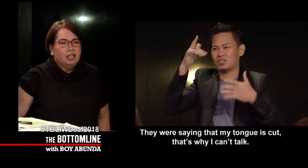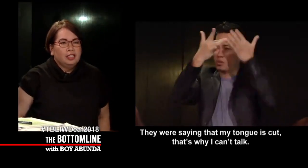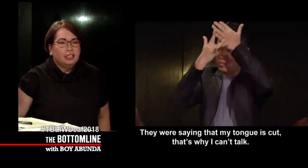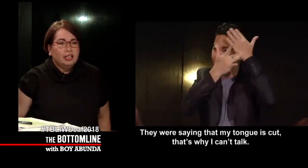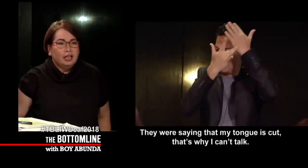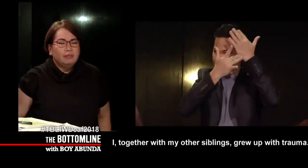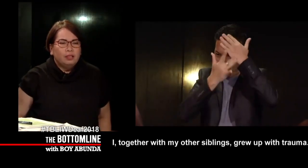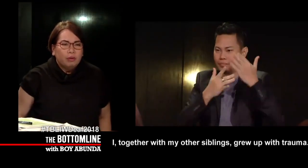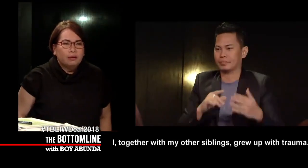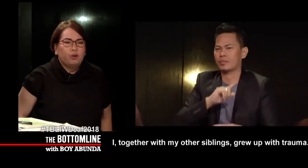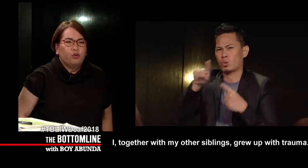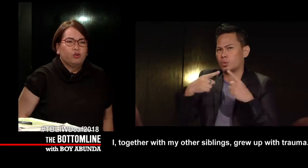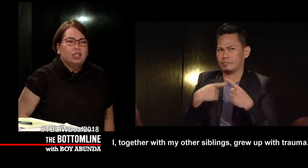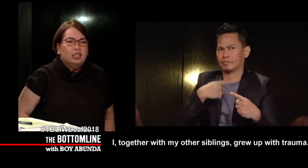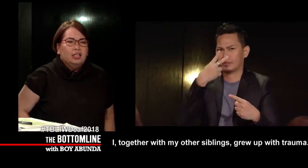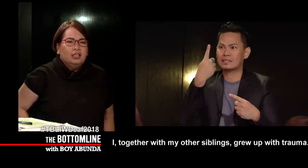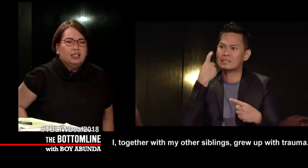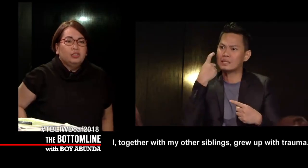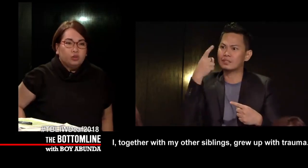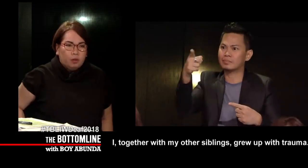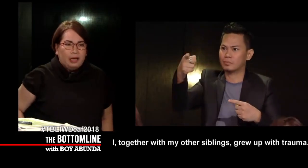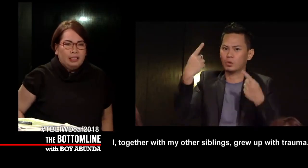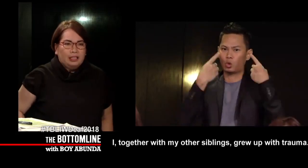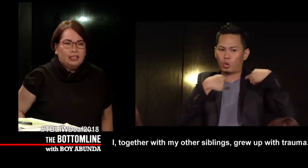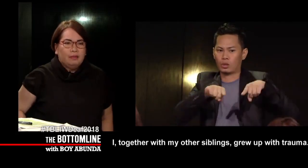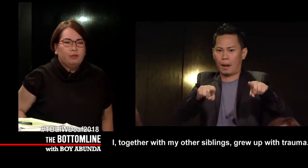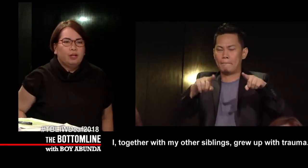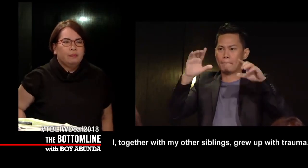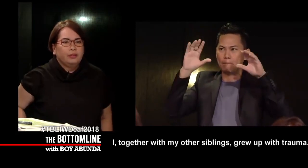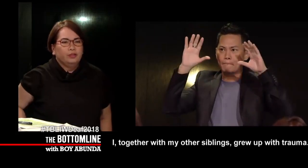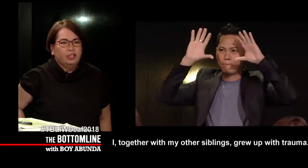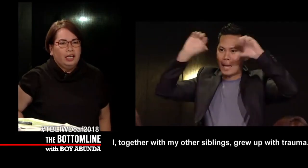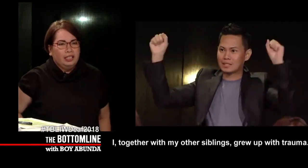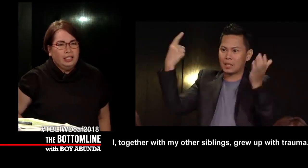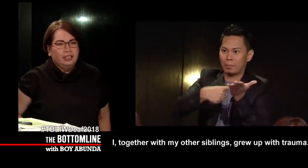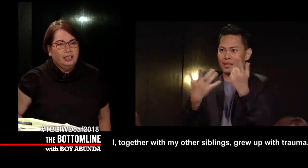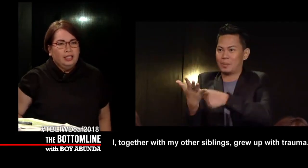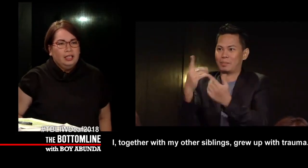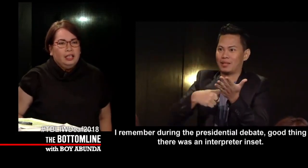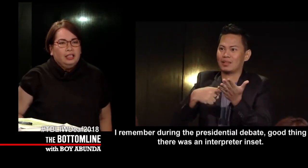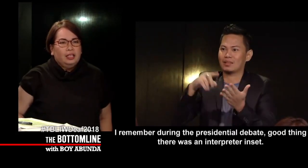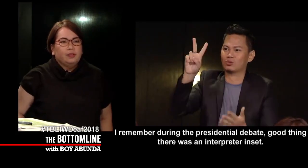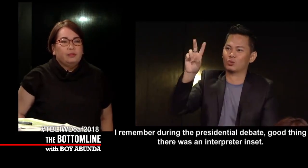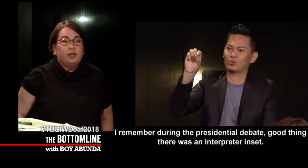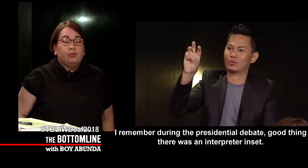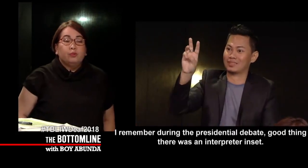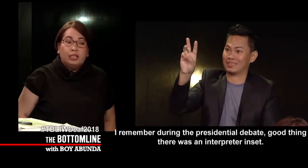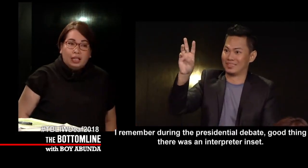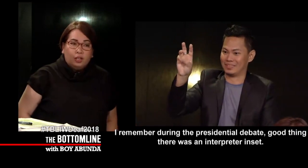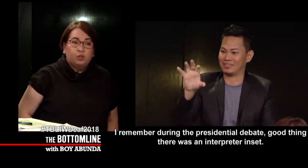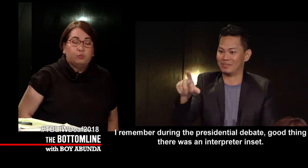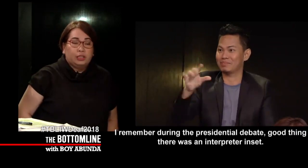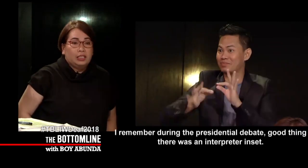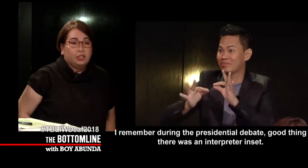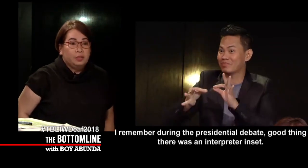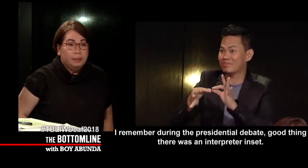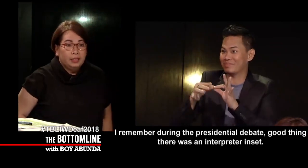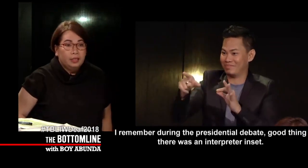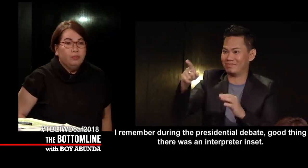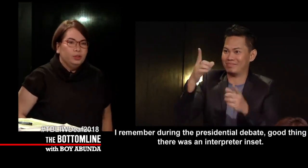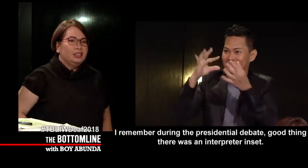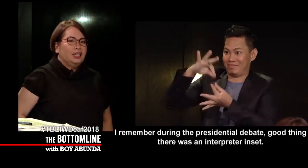ako nakasalita. Lumaki po akong na-trauma kasama yung mga kapatid kong nakakarinig. Tapos meron po, naalala ko nung